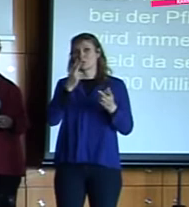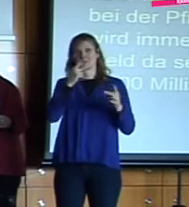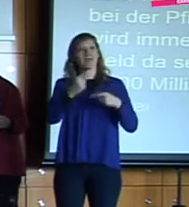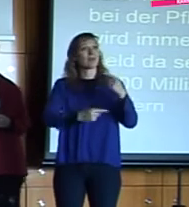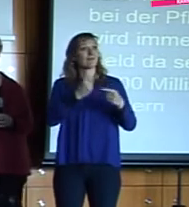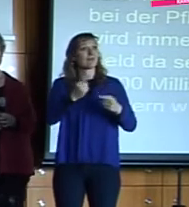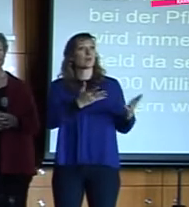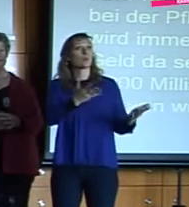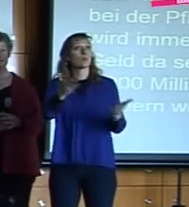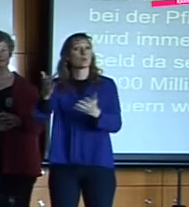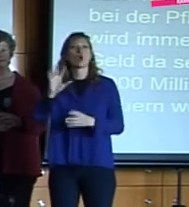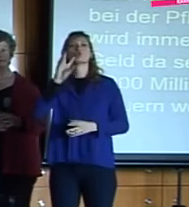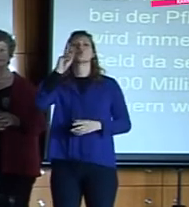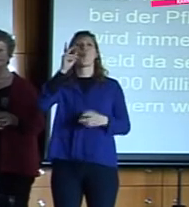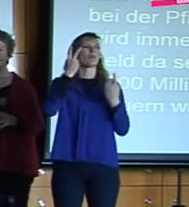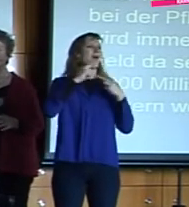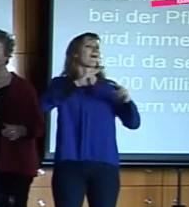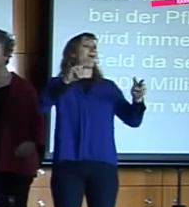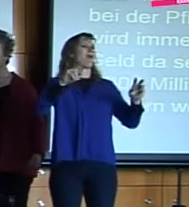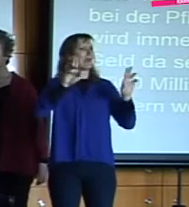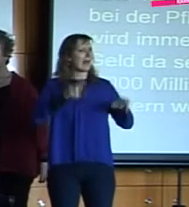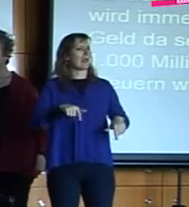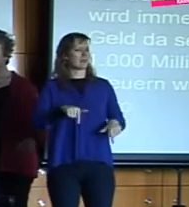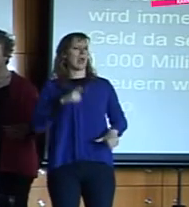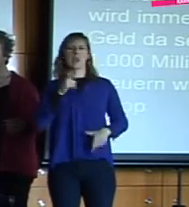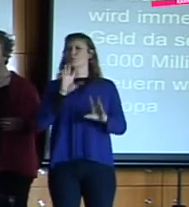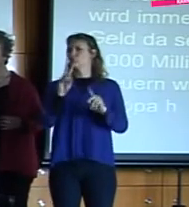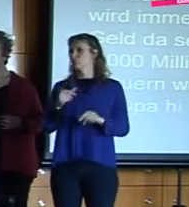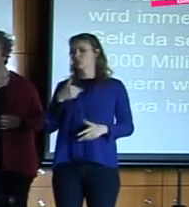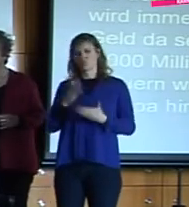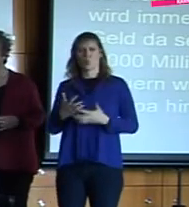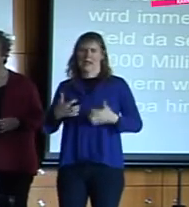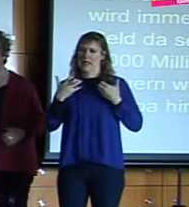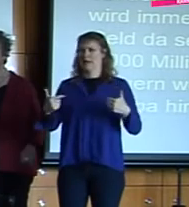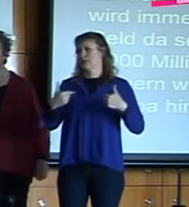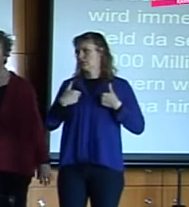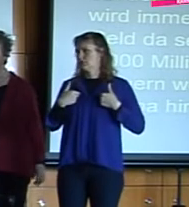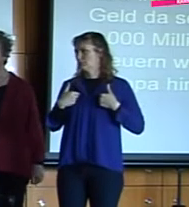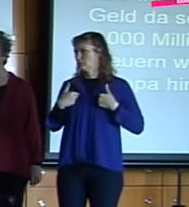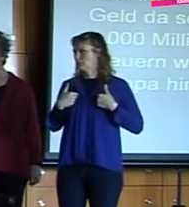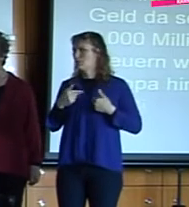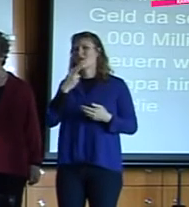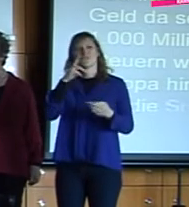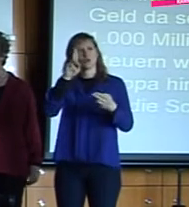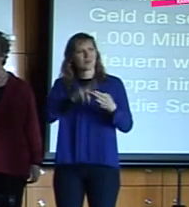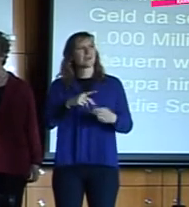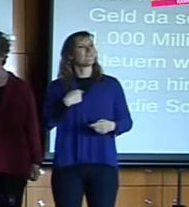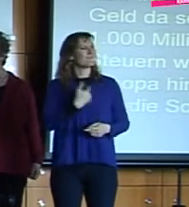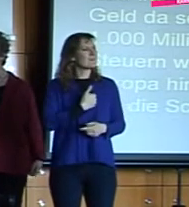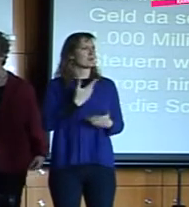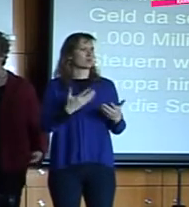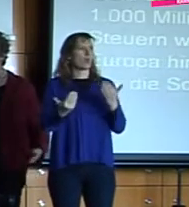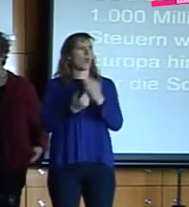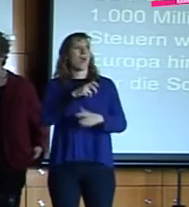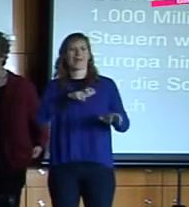geht, dass nur die Schönen und die Reichen Recht auf der Welt haben. Es ärgert mich wirklich fürchterlich und ich kann nur versprechen, wir werden mit der